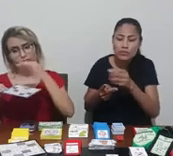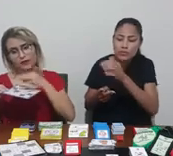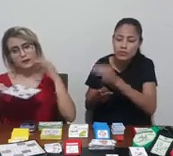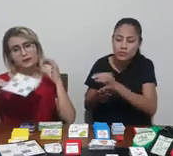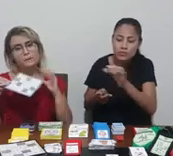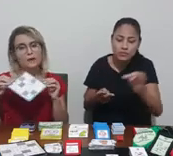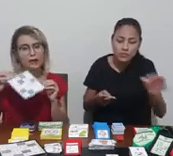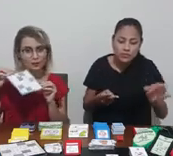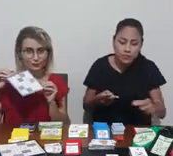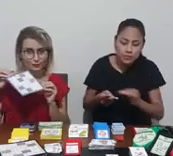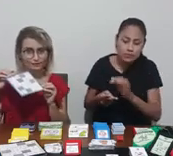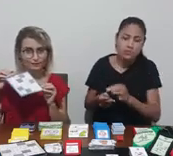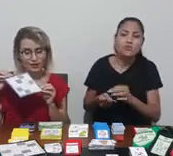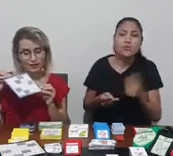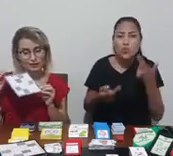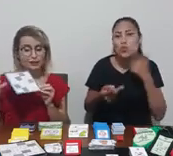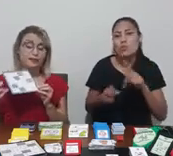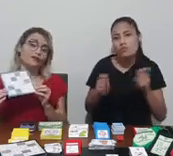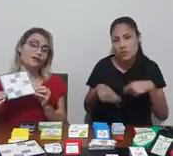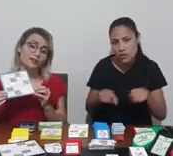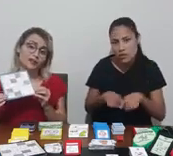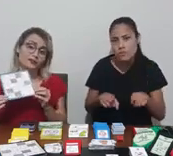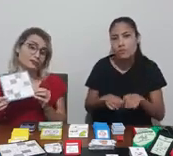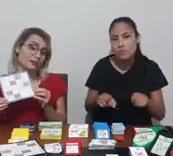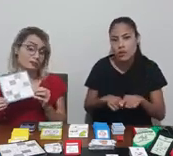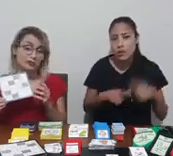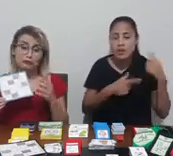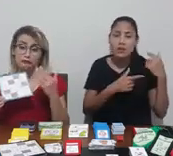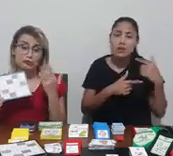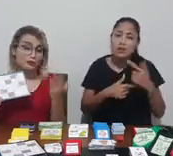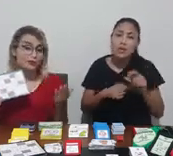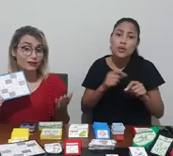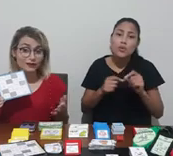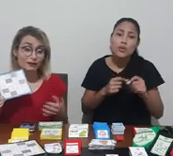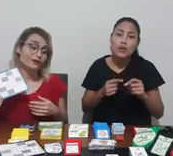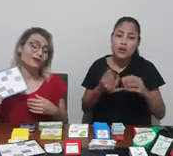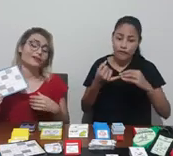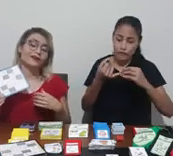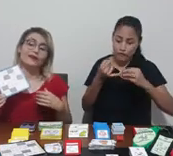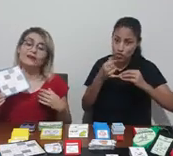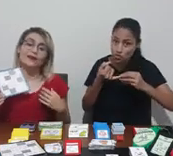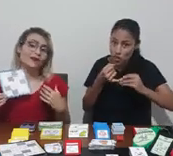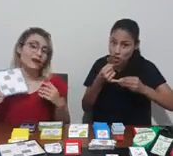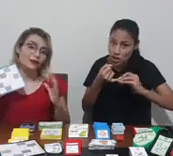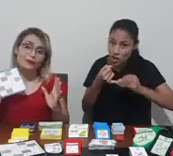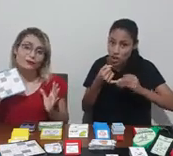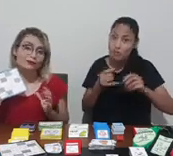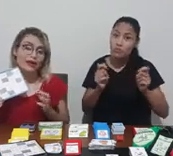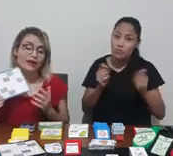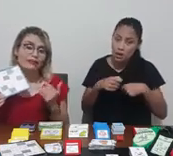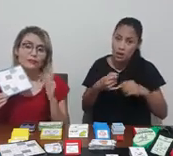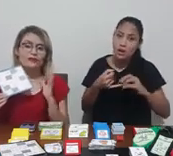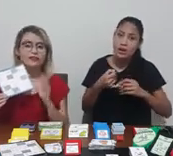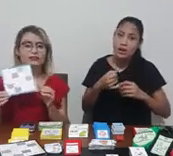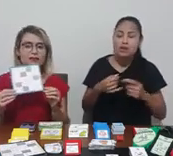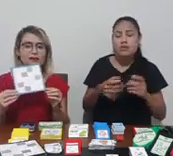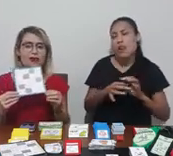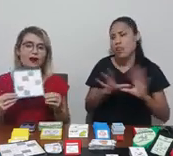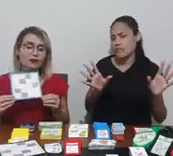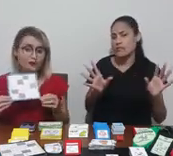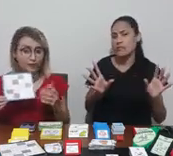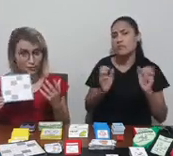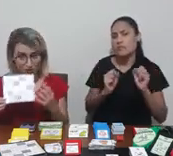pessoa vai marcando, tá? De forma tradicional também tem o feijão, né? E aí cada um é livre para